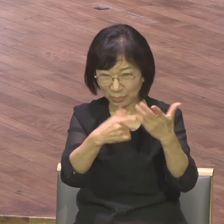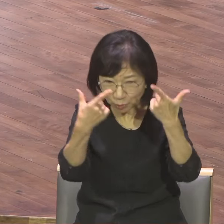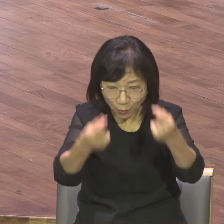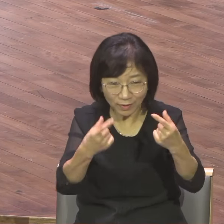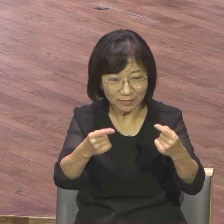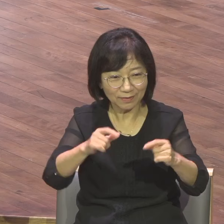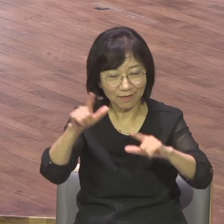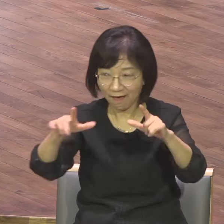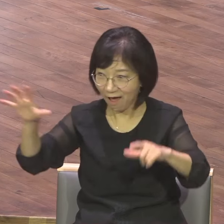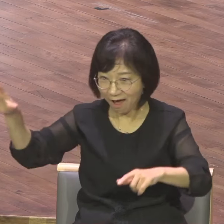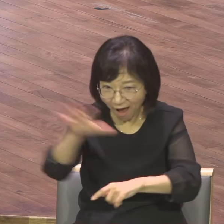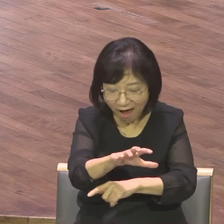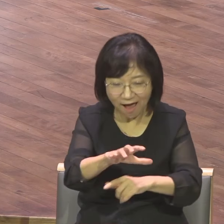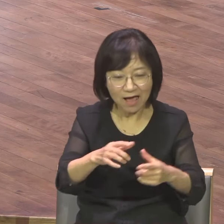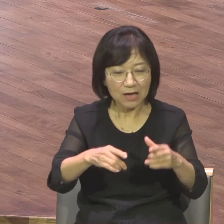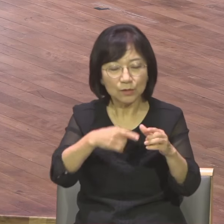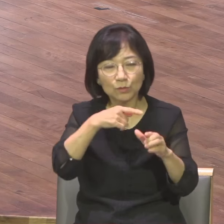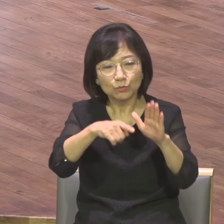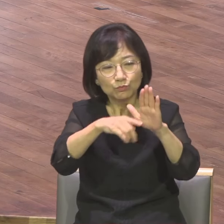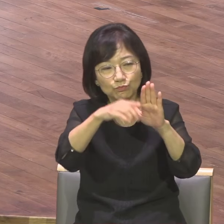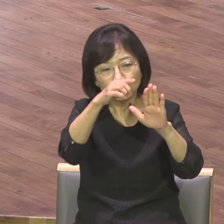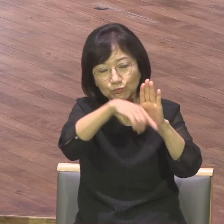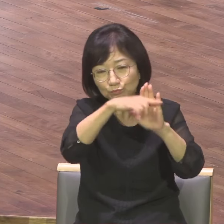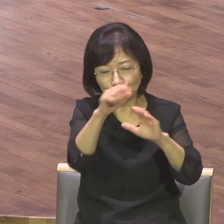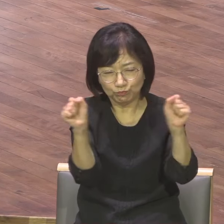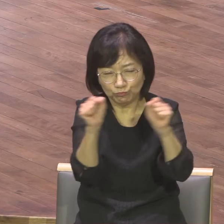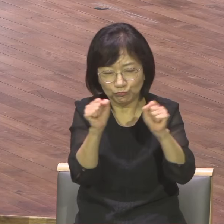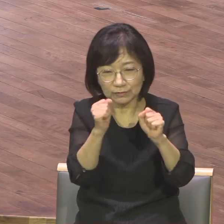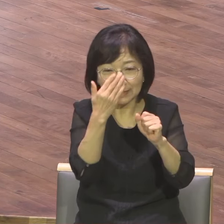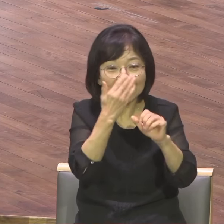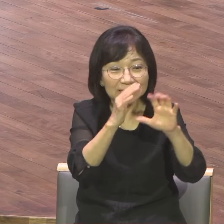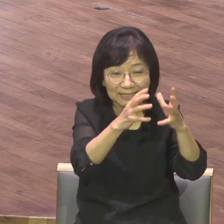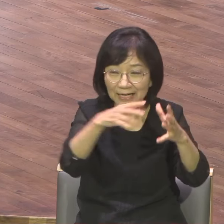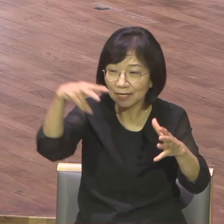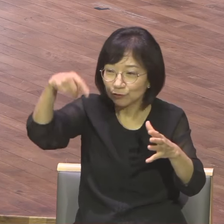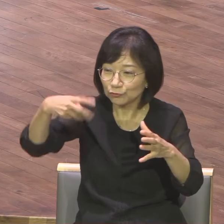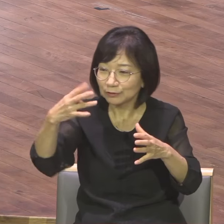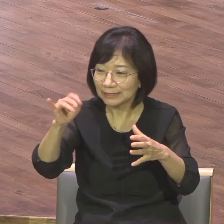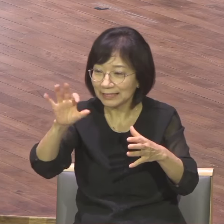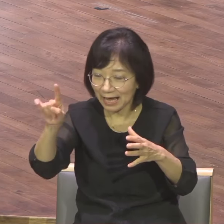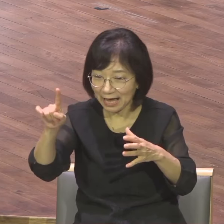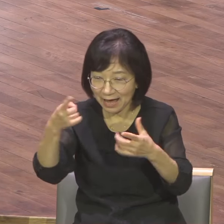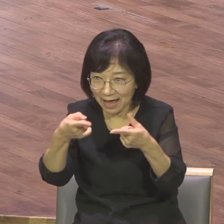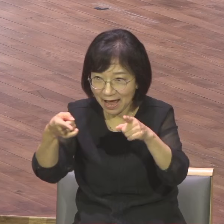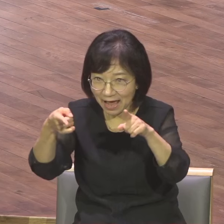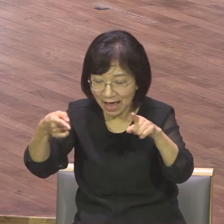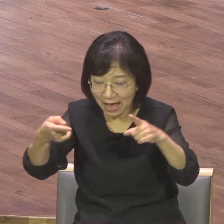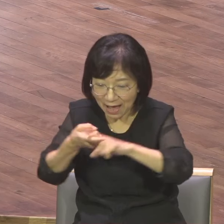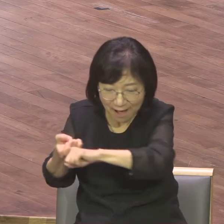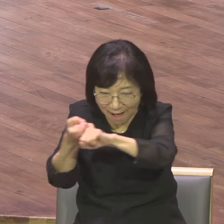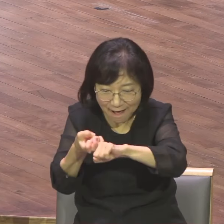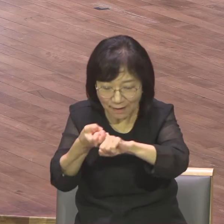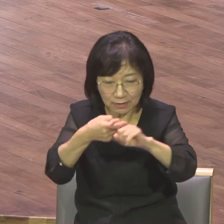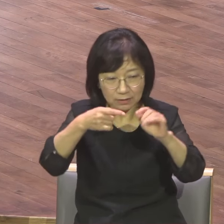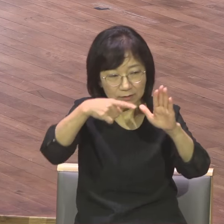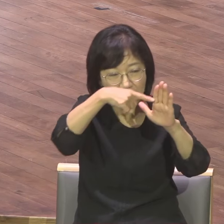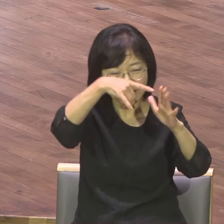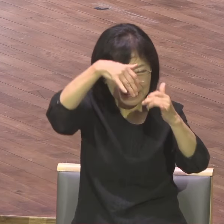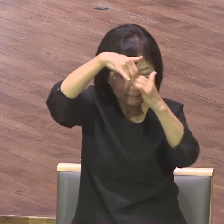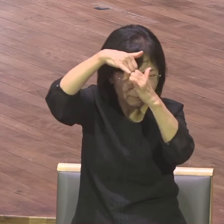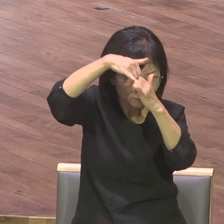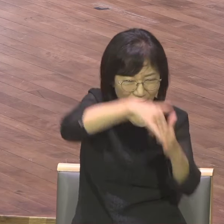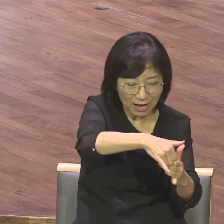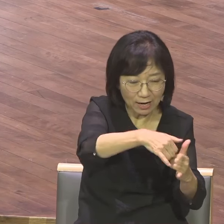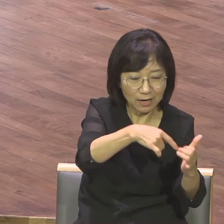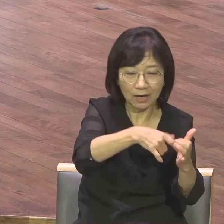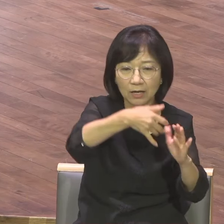똑같아요. 이 북이스라엘이 수리아하고 동맹을 맺어가지고 남유다 예루살렘 침공을 했습니다.